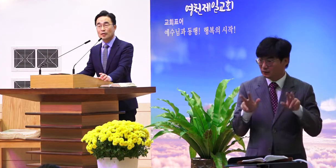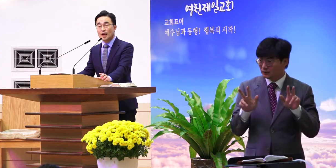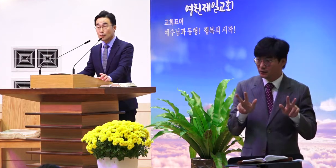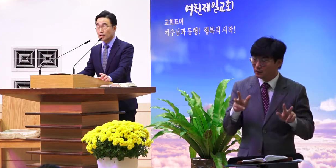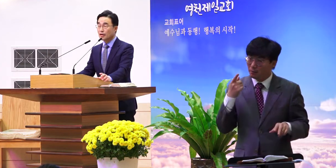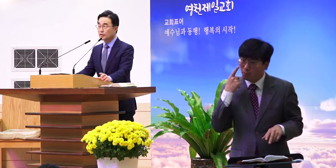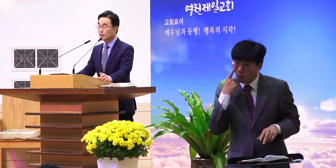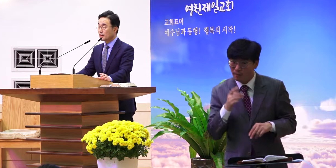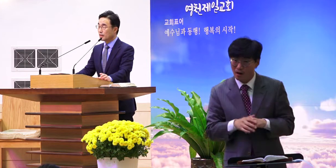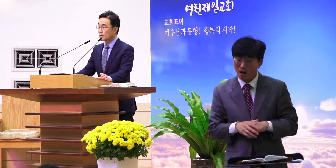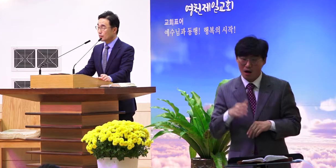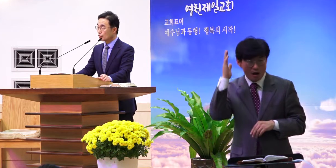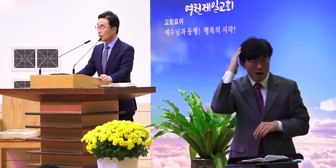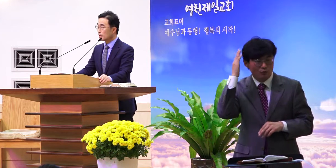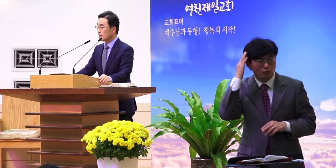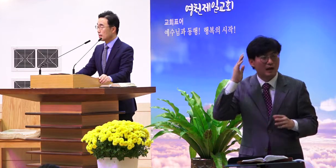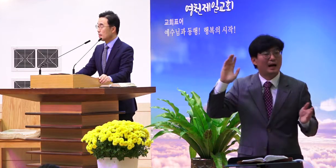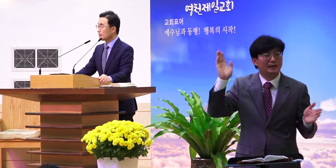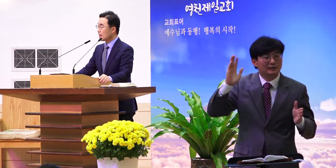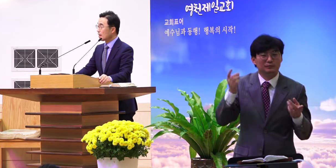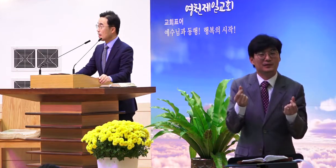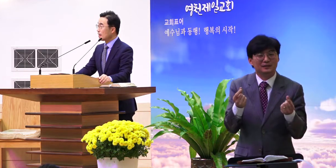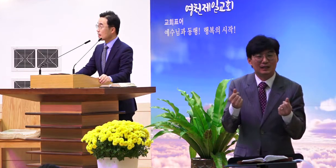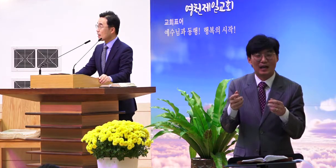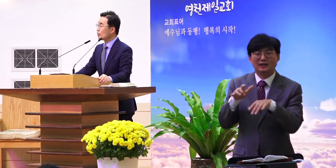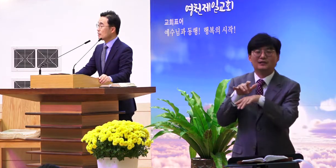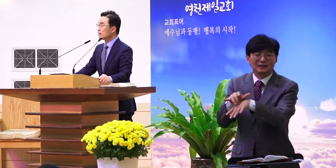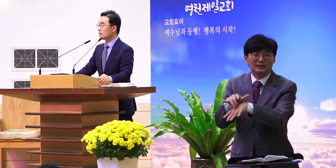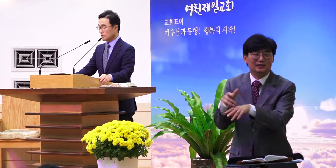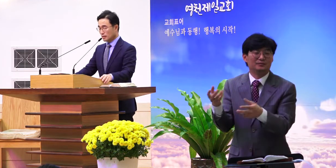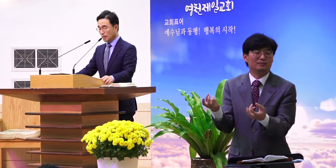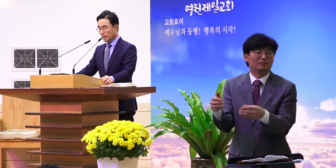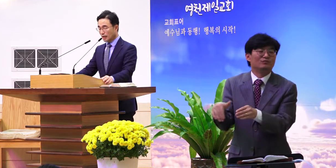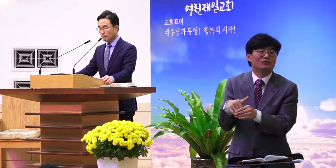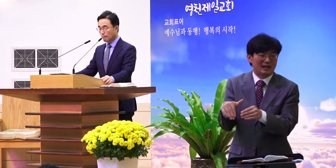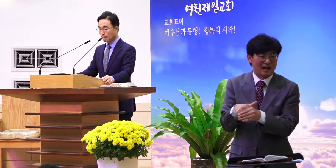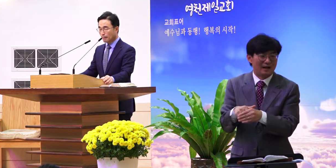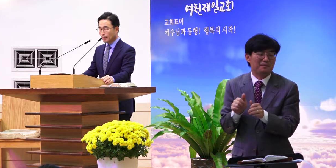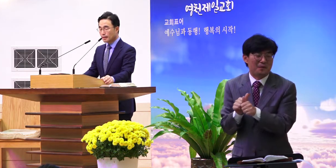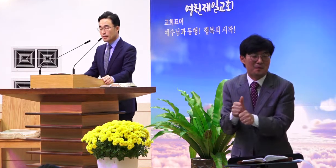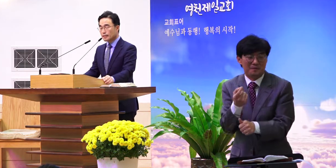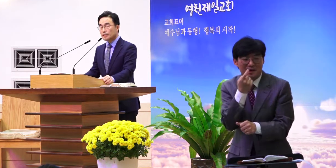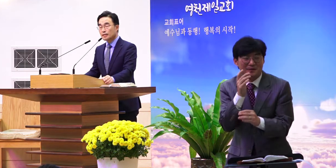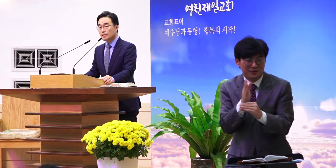생각하고 아무 생각 없이 이런 문화를 그냥 따라가고 있는 듯 합니다.